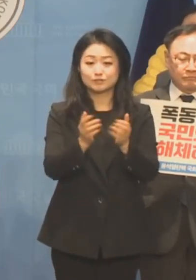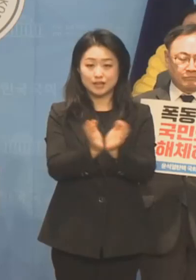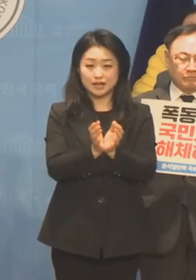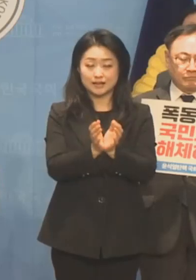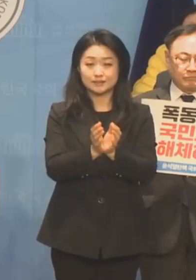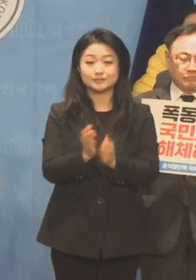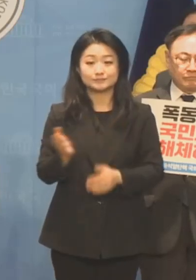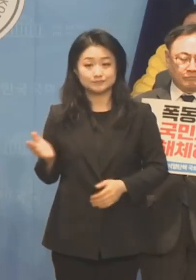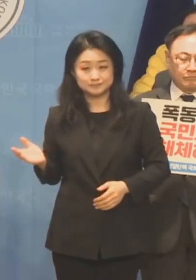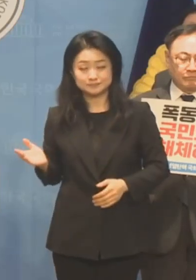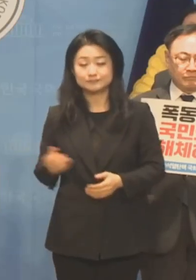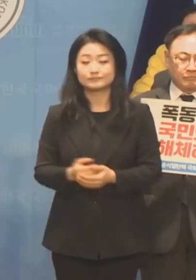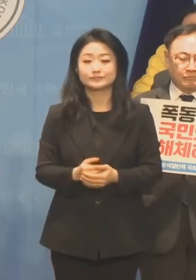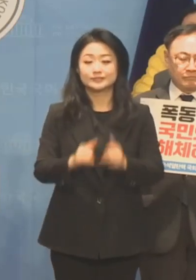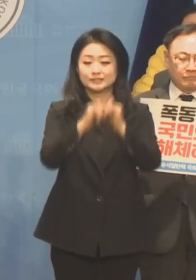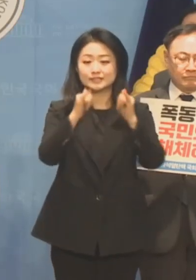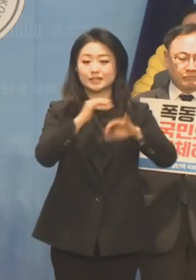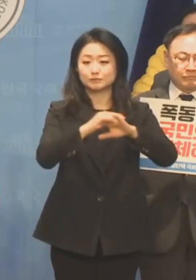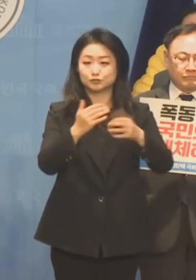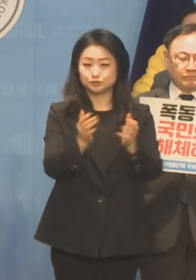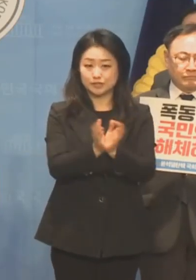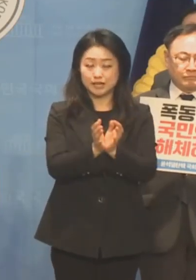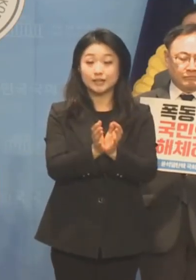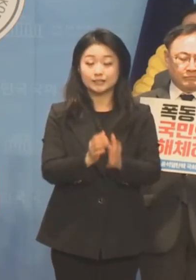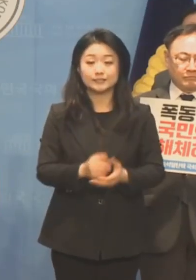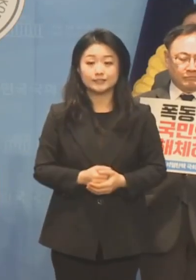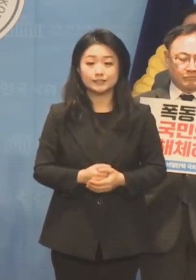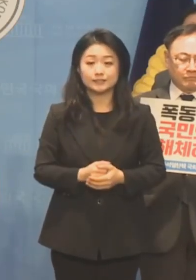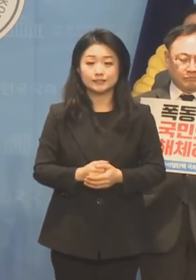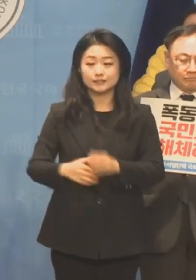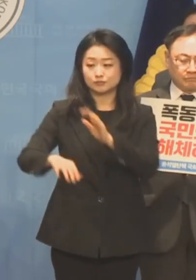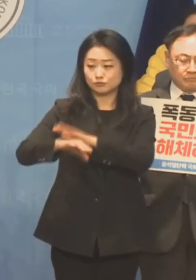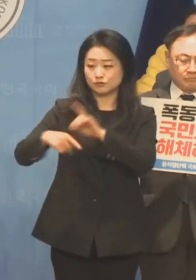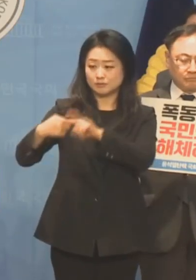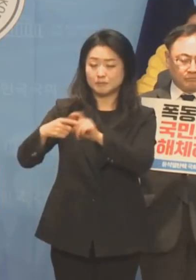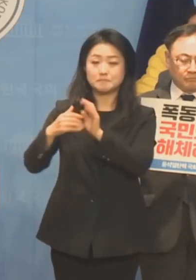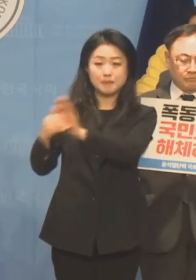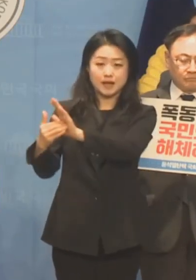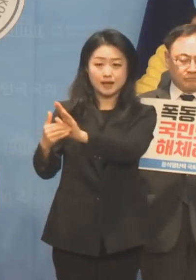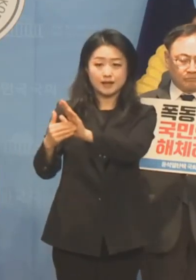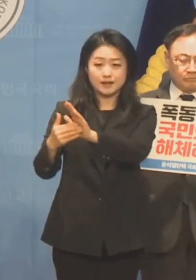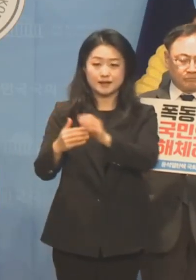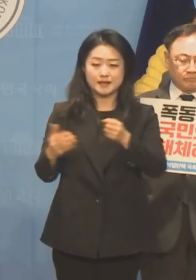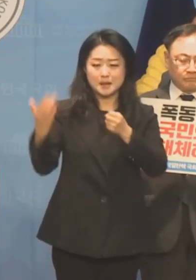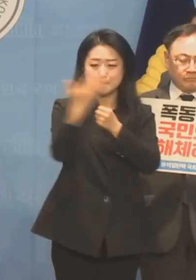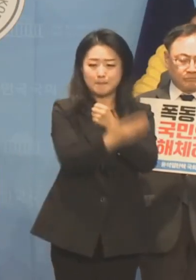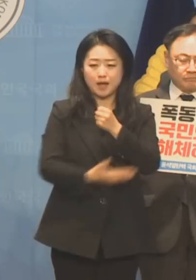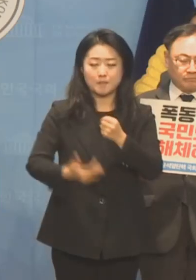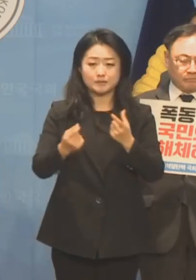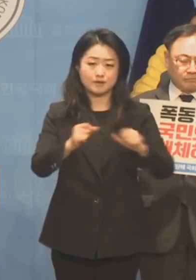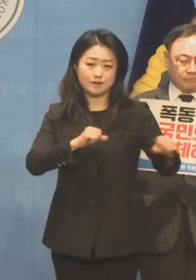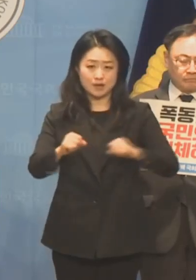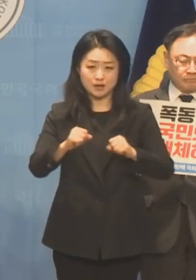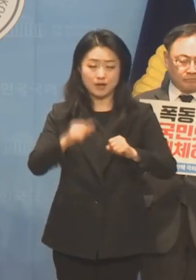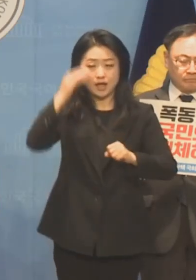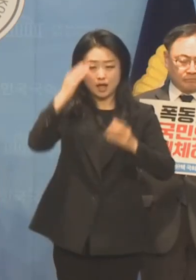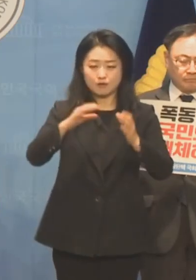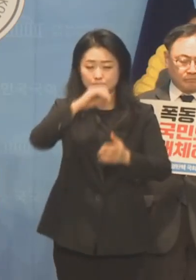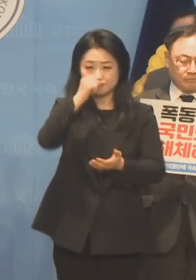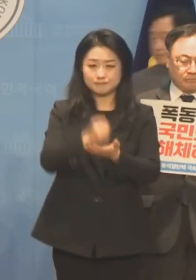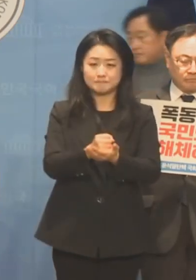한창민은 극우에 맞서는 국민의 방패가 되기 위해서 앞장서겠습니다. 대한민국은 정상화 될 수